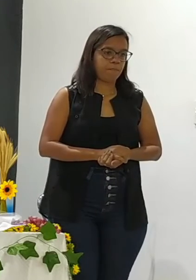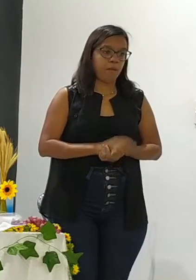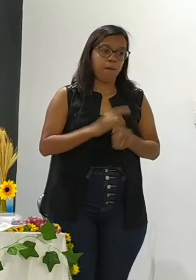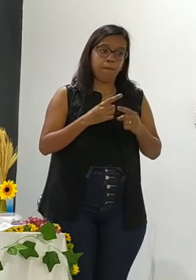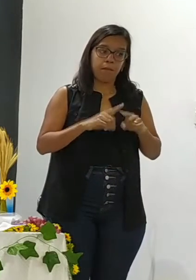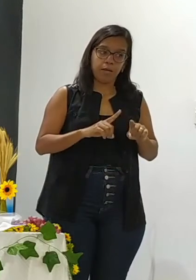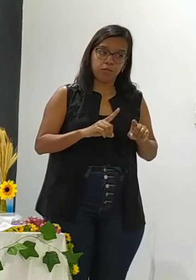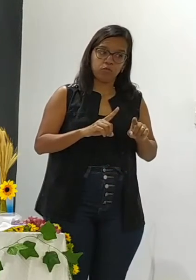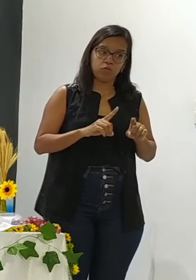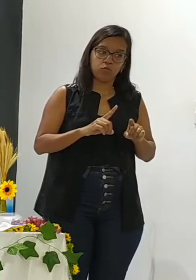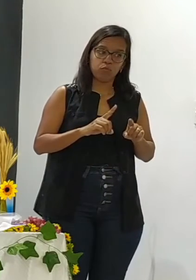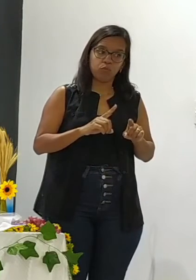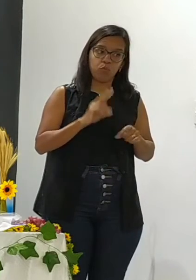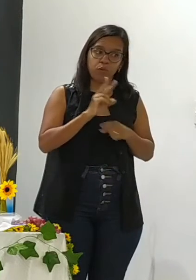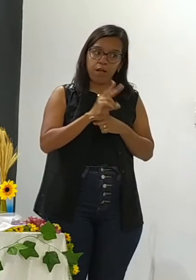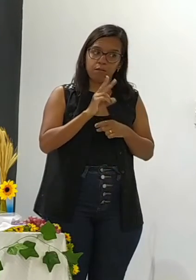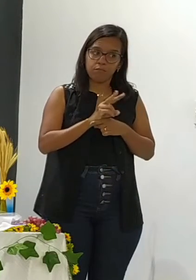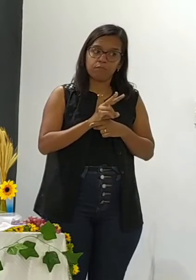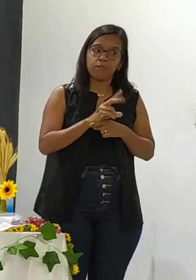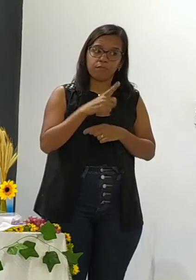Mas nem todos são sinceros.